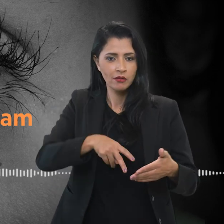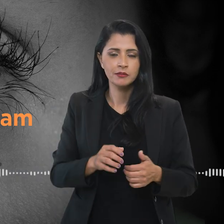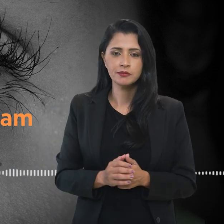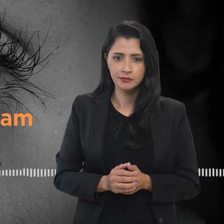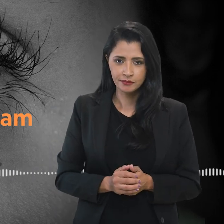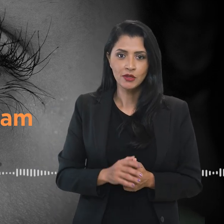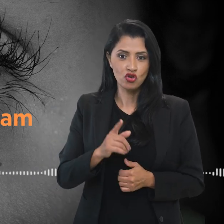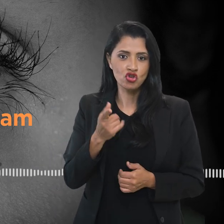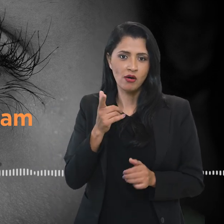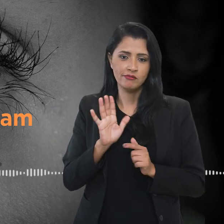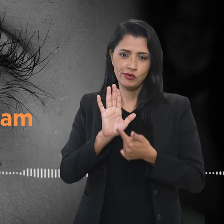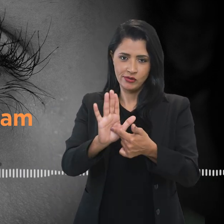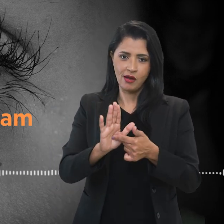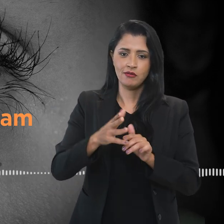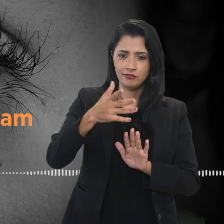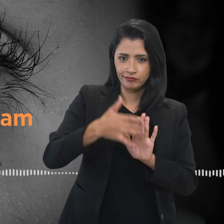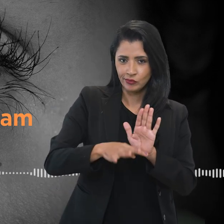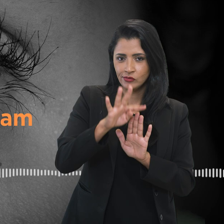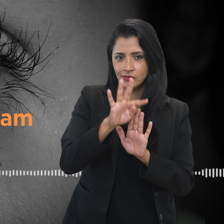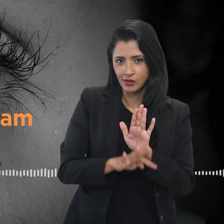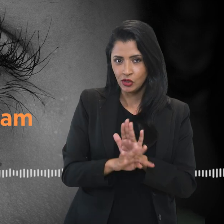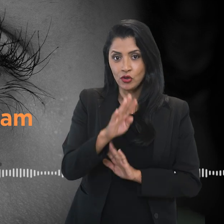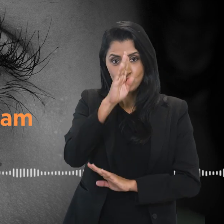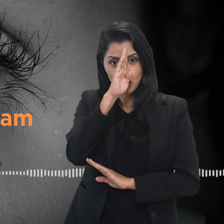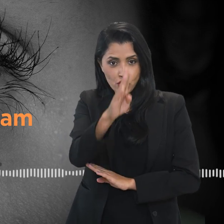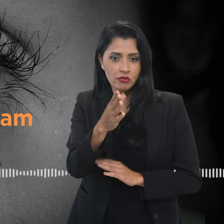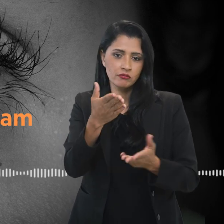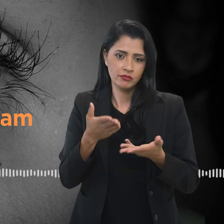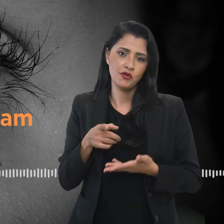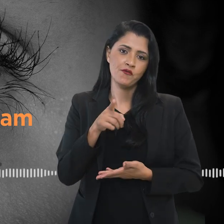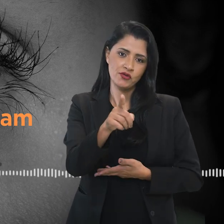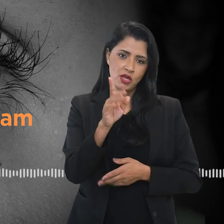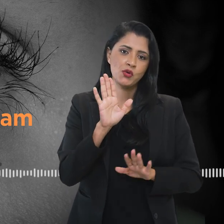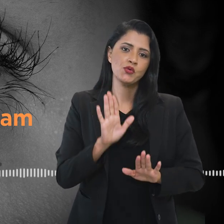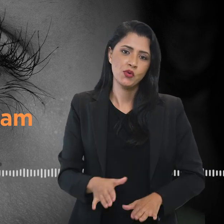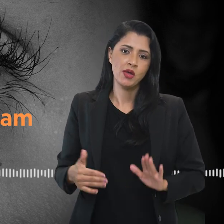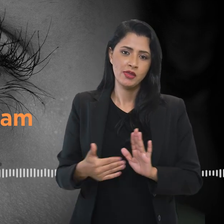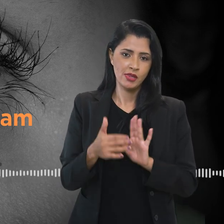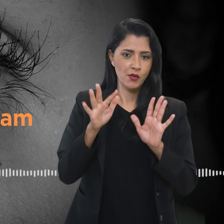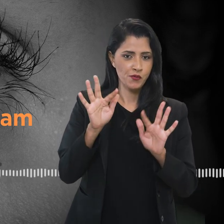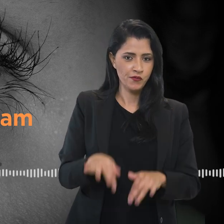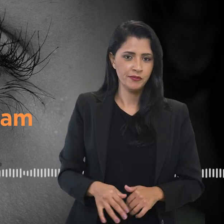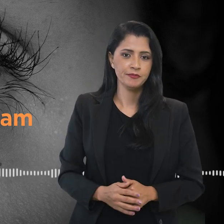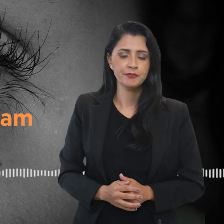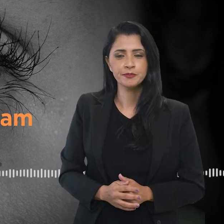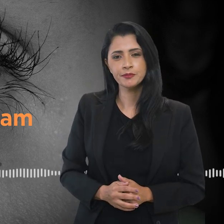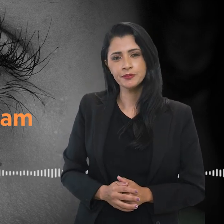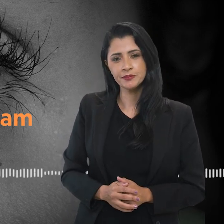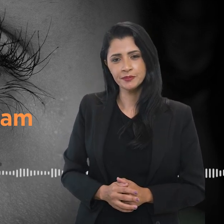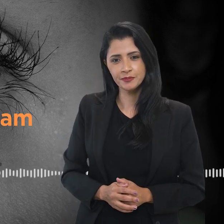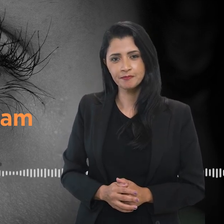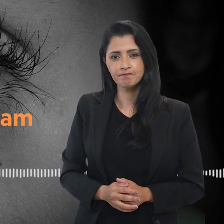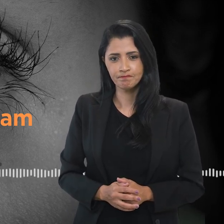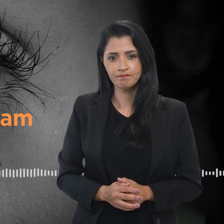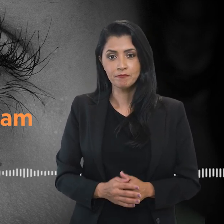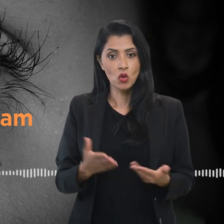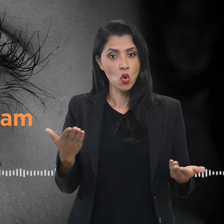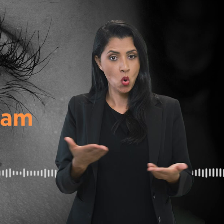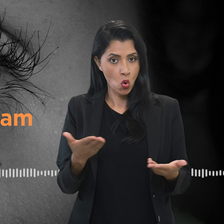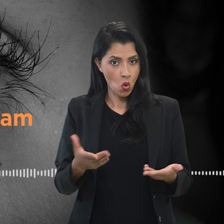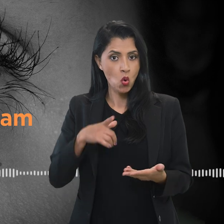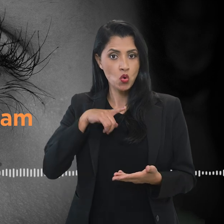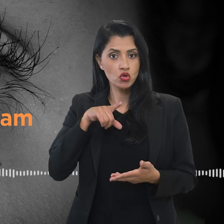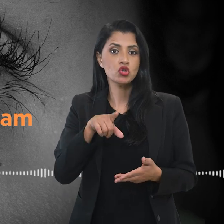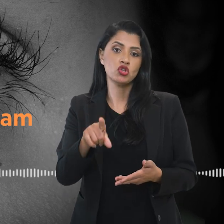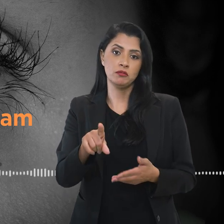do roteiro foi revelada, a gente vai ser mais direto e convidar vocês a ficarem até o final. Nesse episódio bônus,